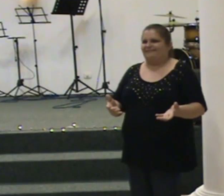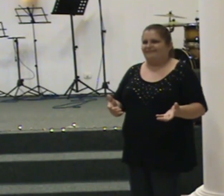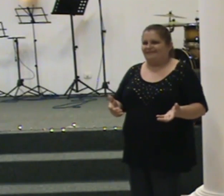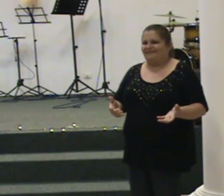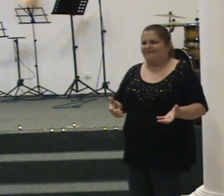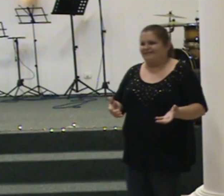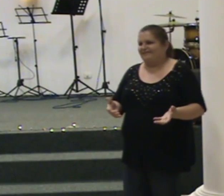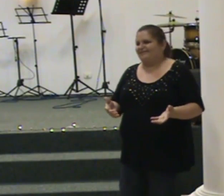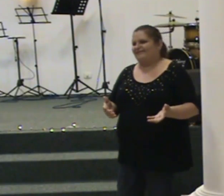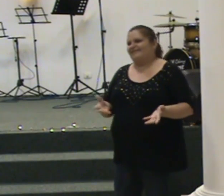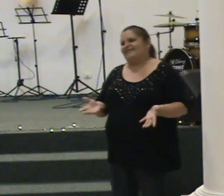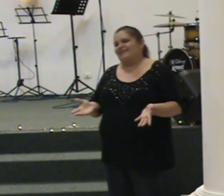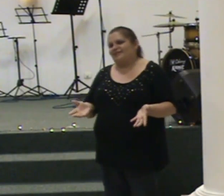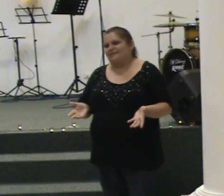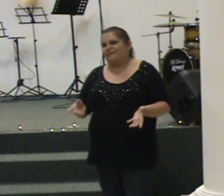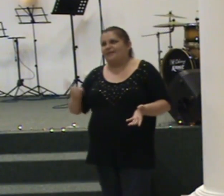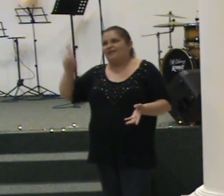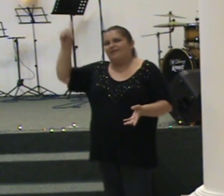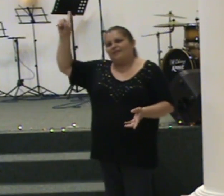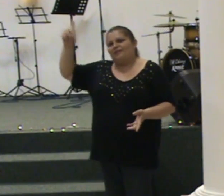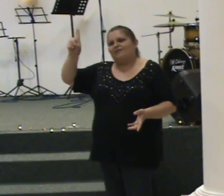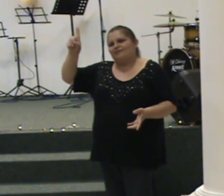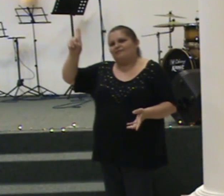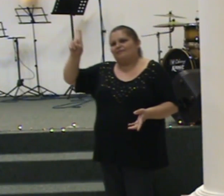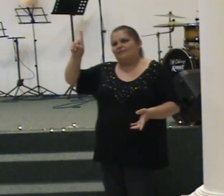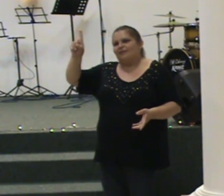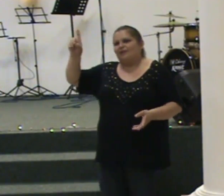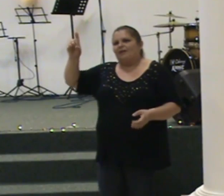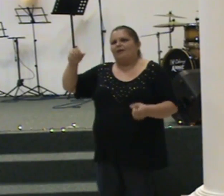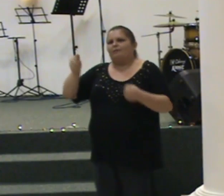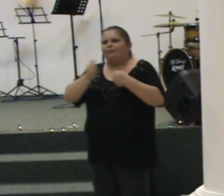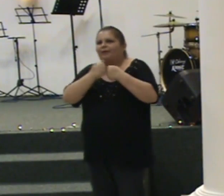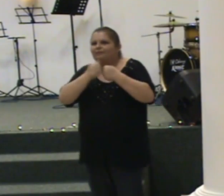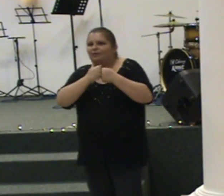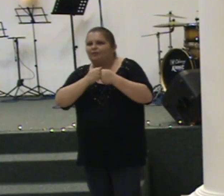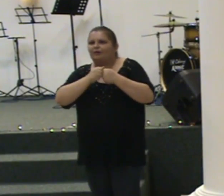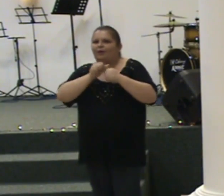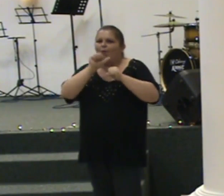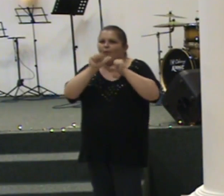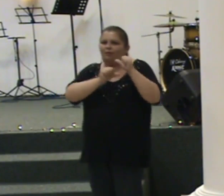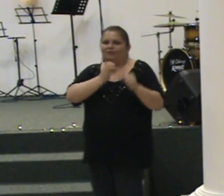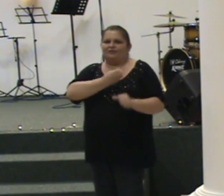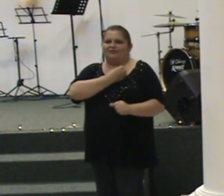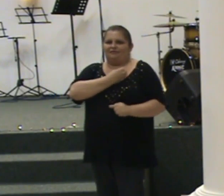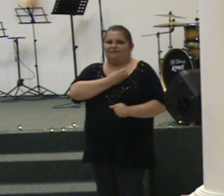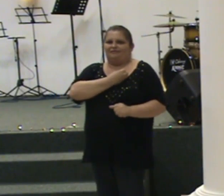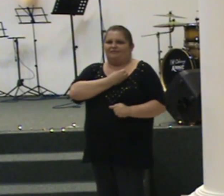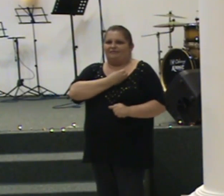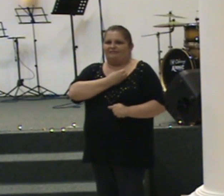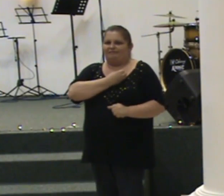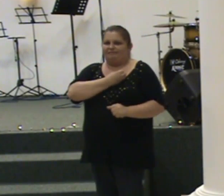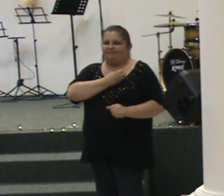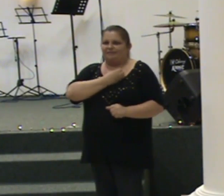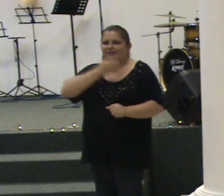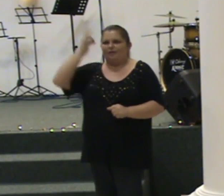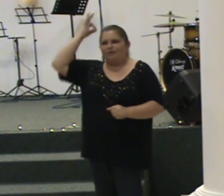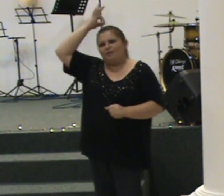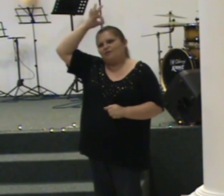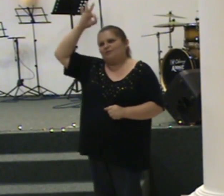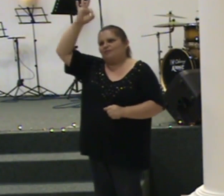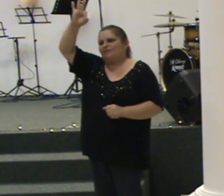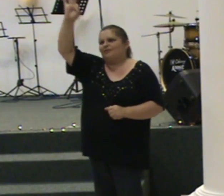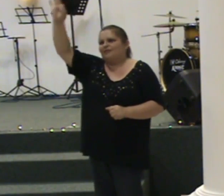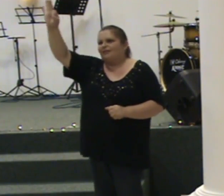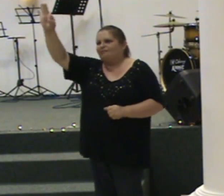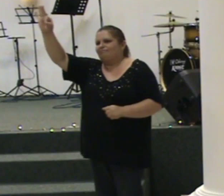quer entrar no nosso coração, Ele quer também mudar a nossa vida. Mas Ele fala conosco que o Espírito vai